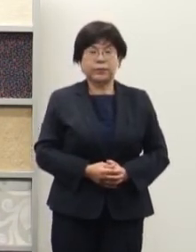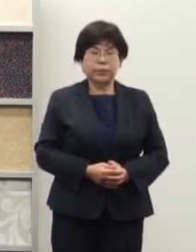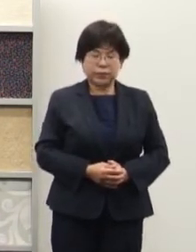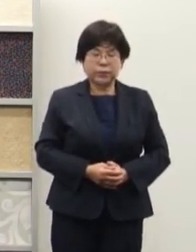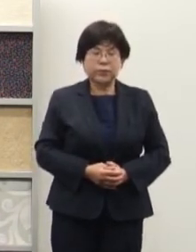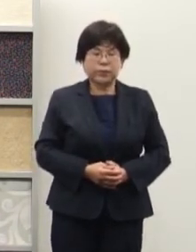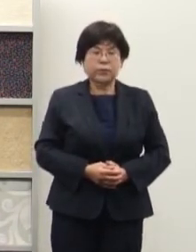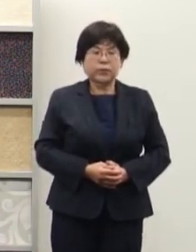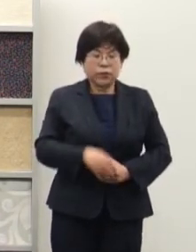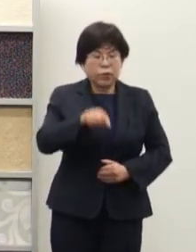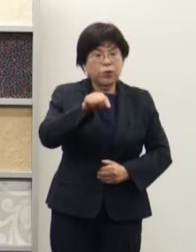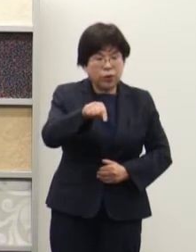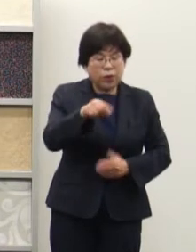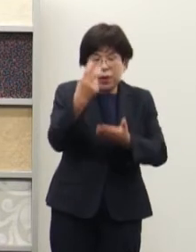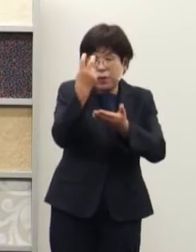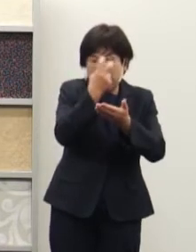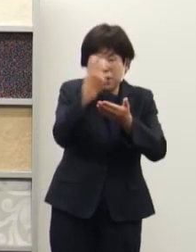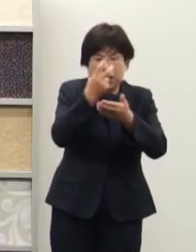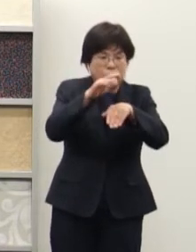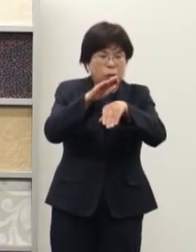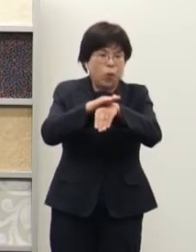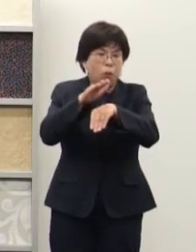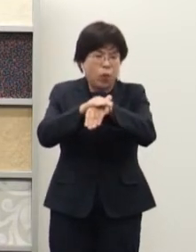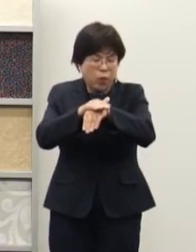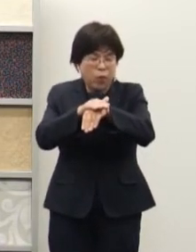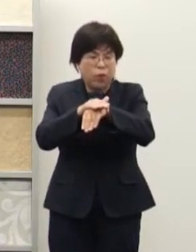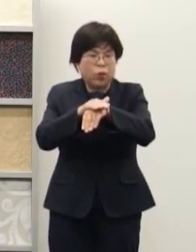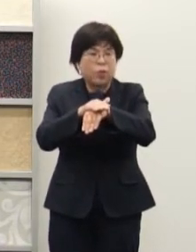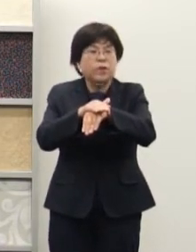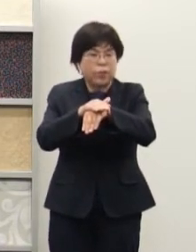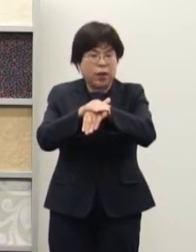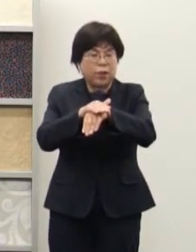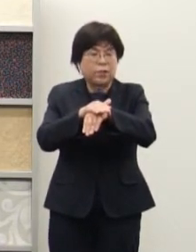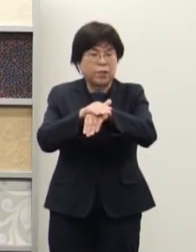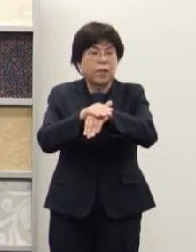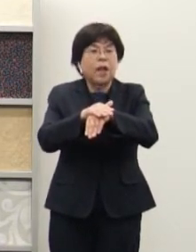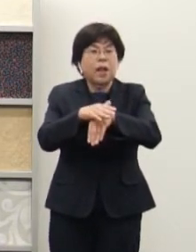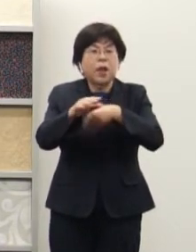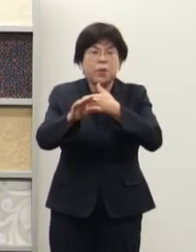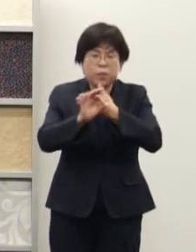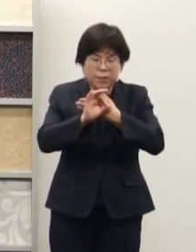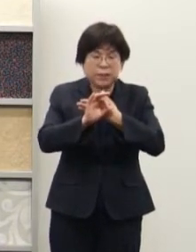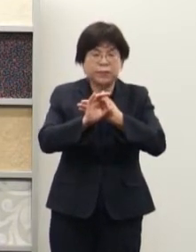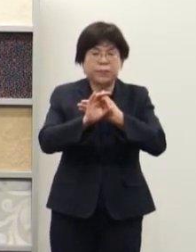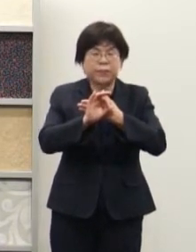なお、この検査方式の導入に伴いまして、休業を余儀なくされる、